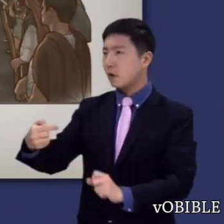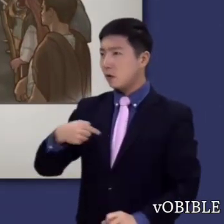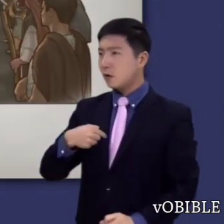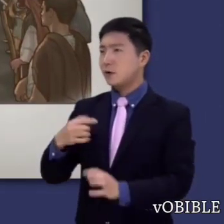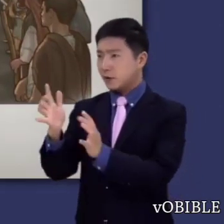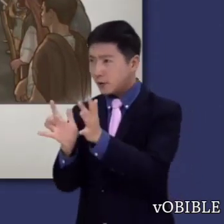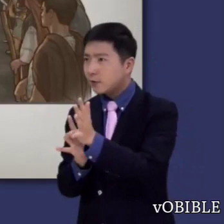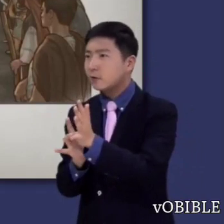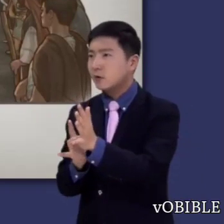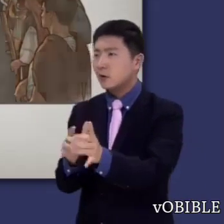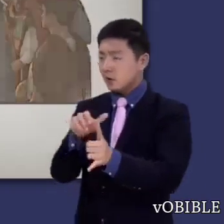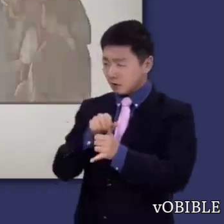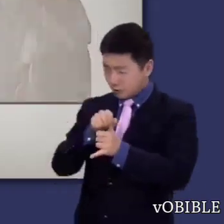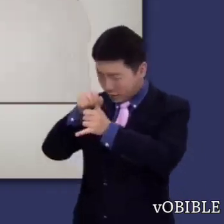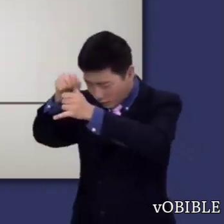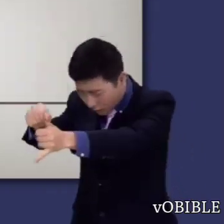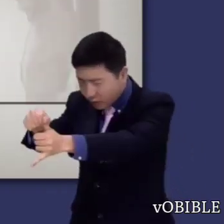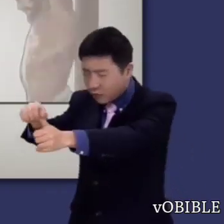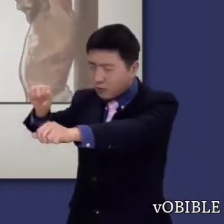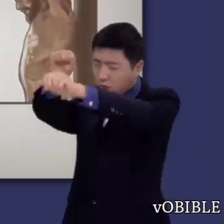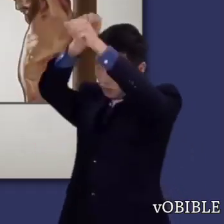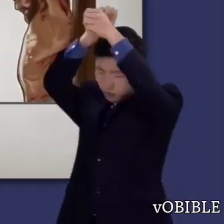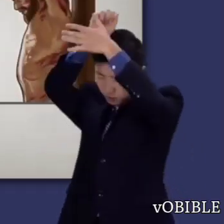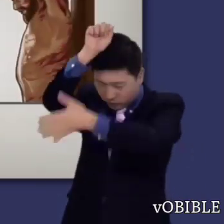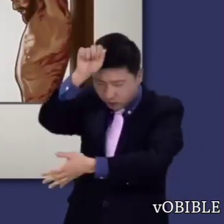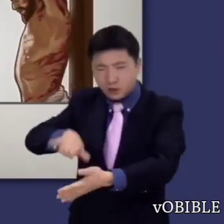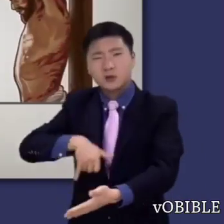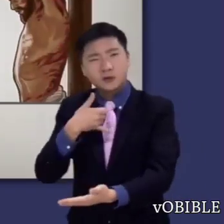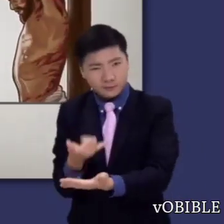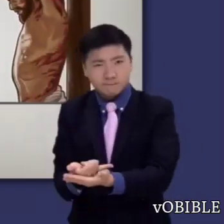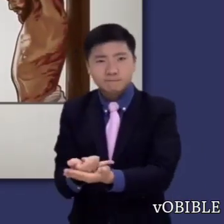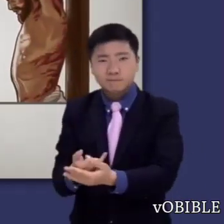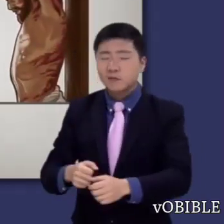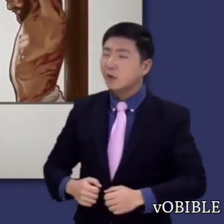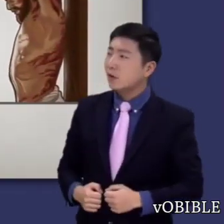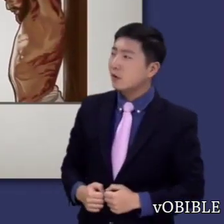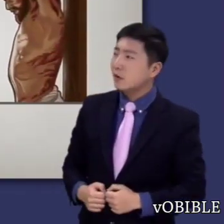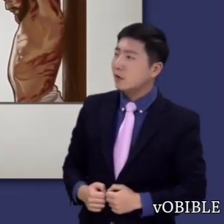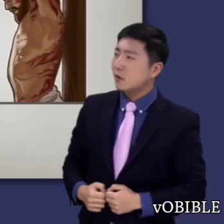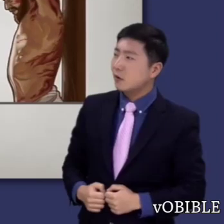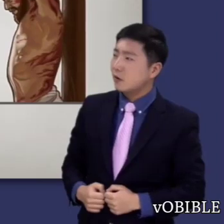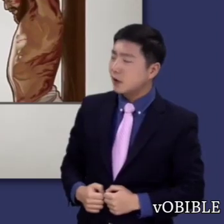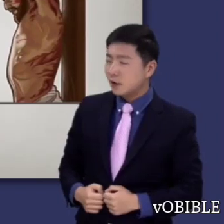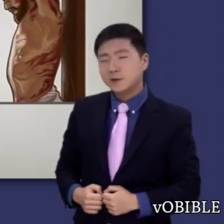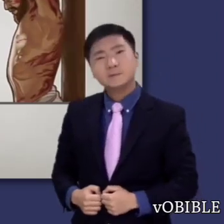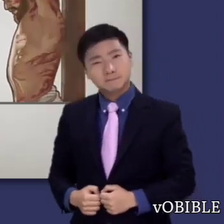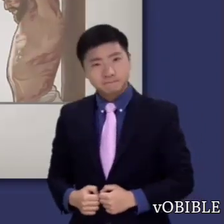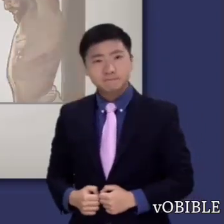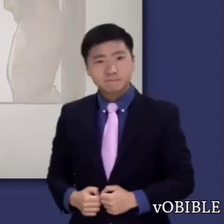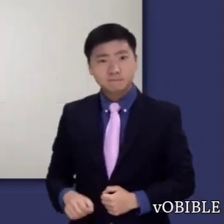人表明自己的身份。不久之后，耶稣为人类牺牲了生命。